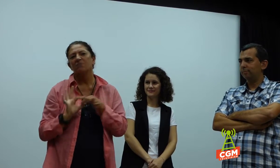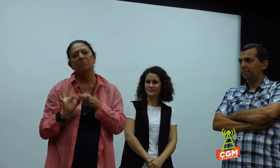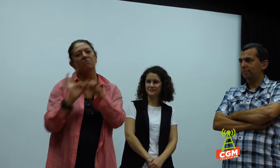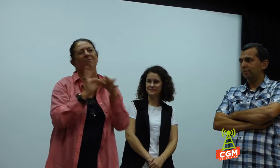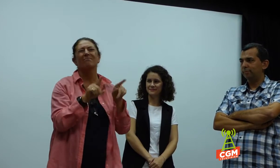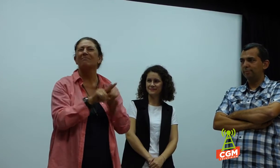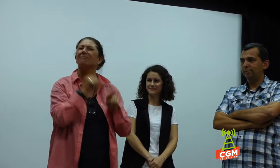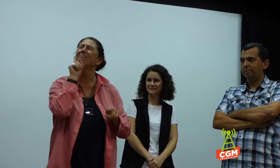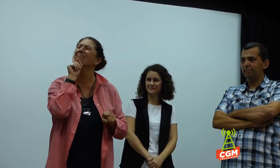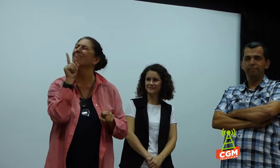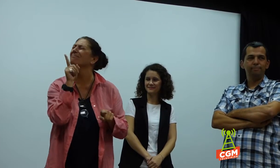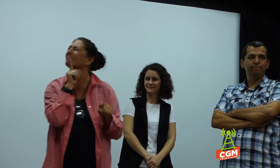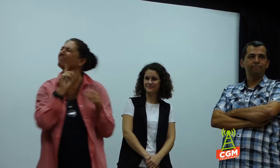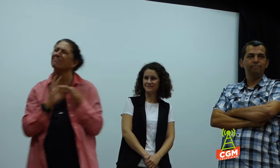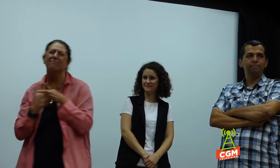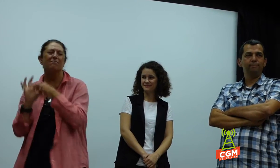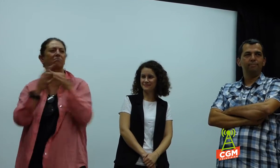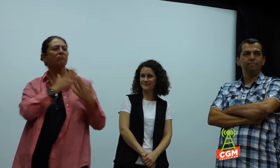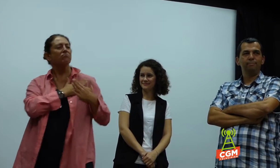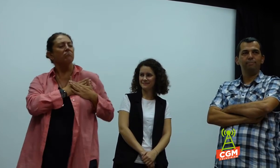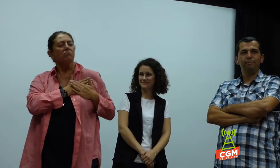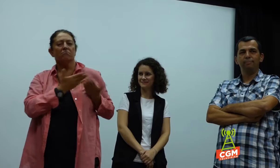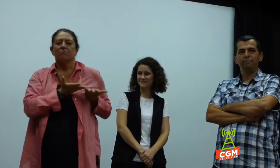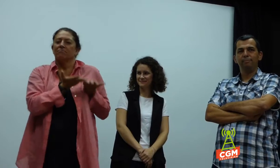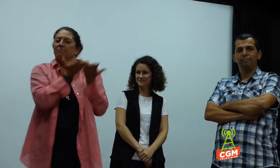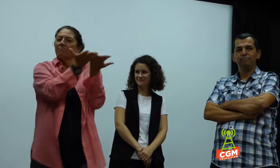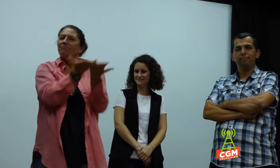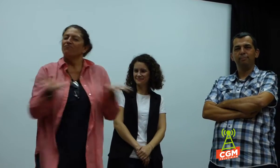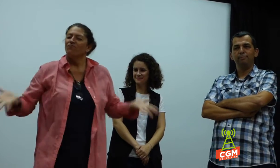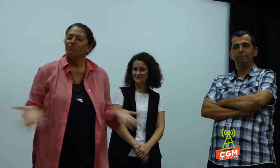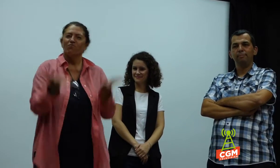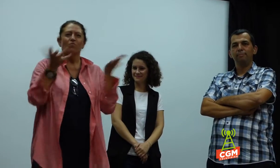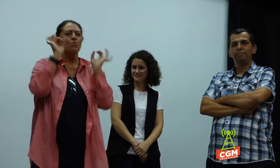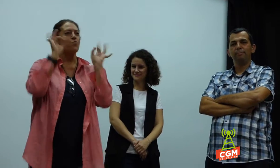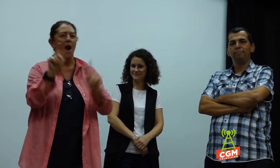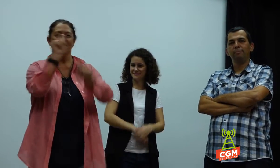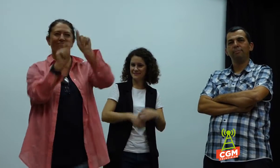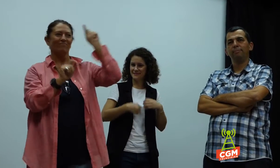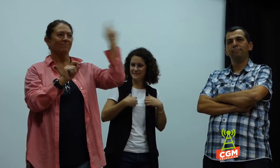Y la verdad que eso, el hecho de venir, es representa la unión y la fuerza de la comunidad